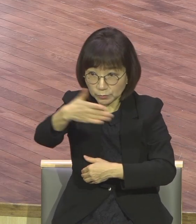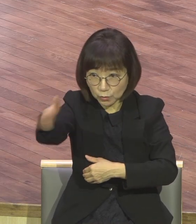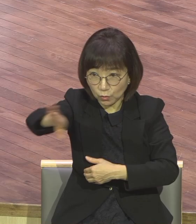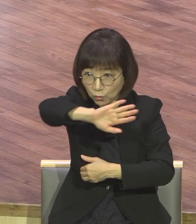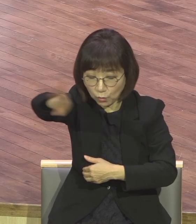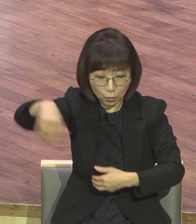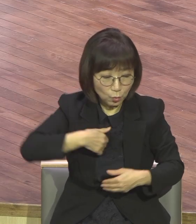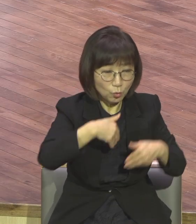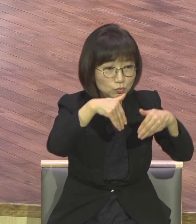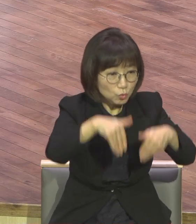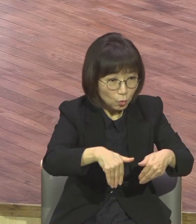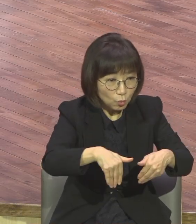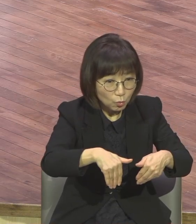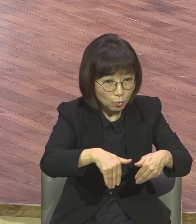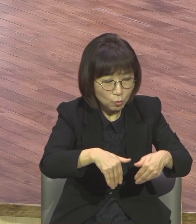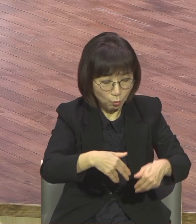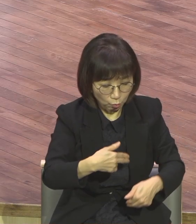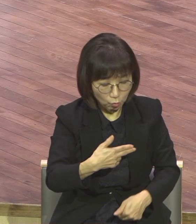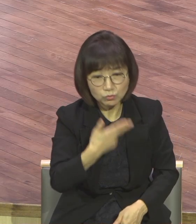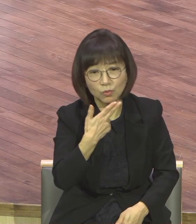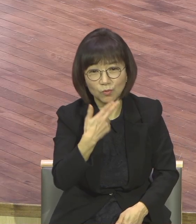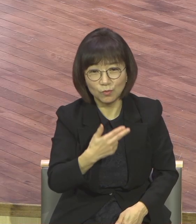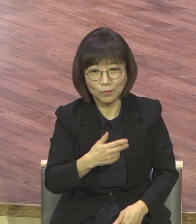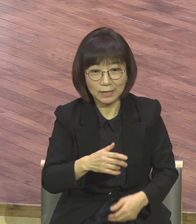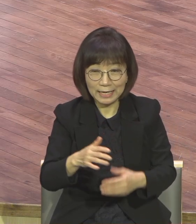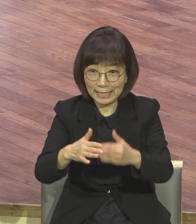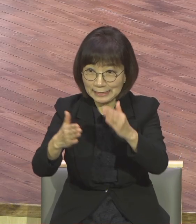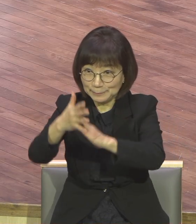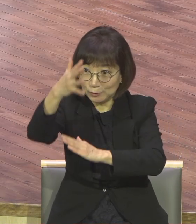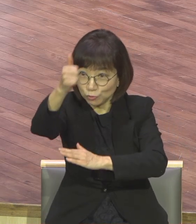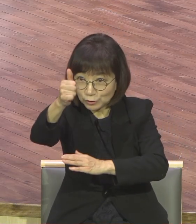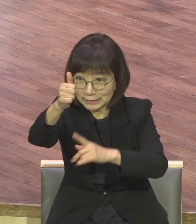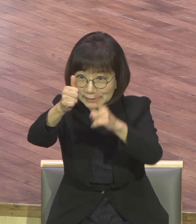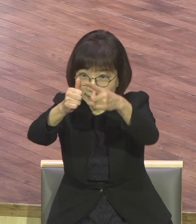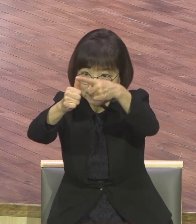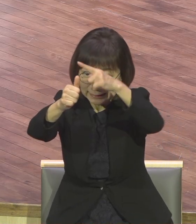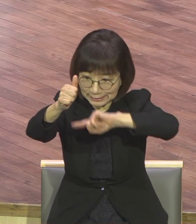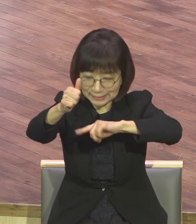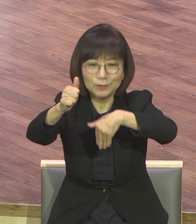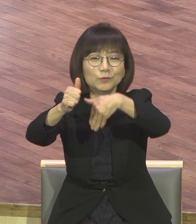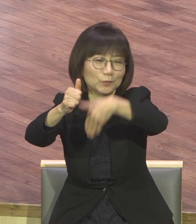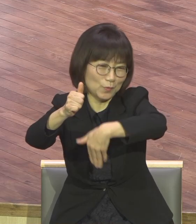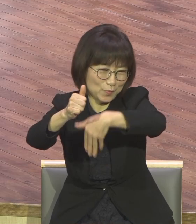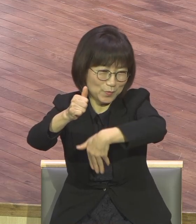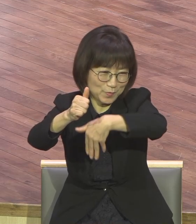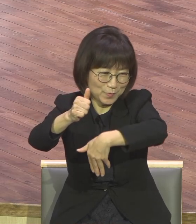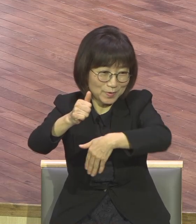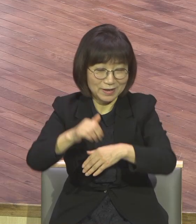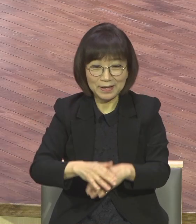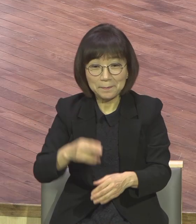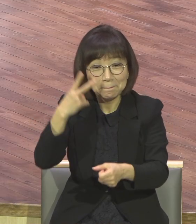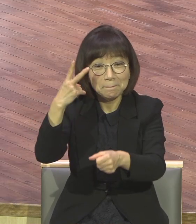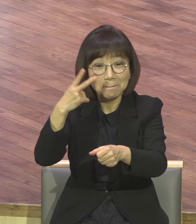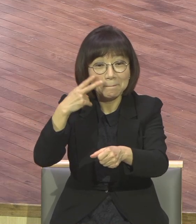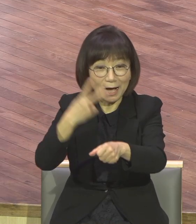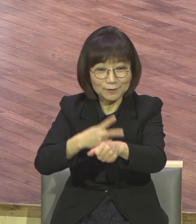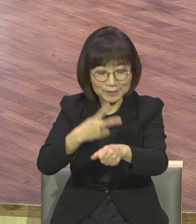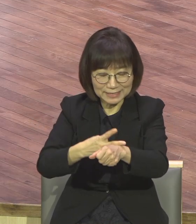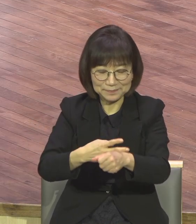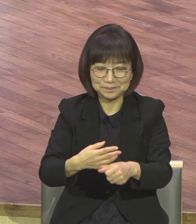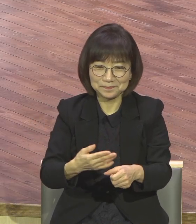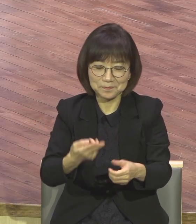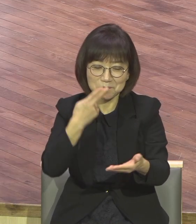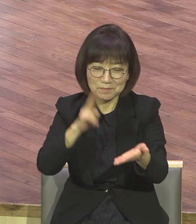않고 누구누구의 종, 그렇게 표현을 하지요. 사도 바울이 서신서를 쓰면서 문안 인사할